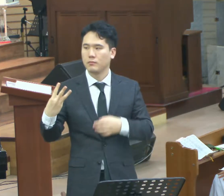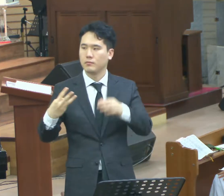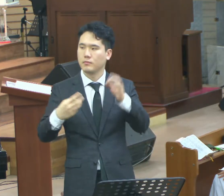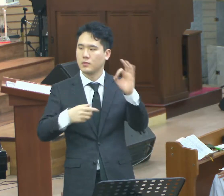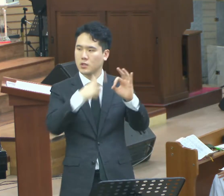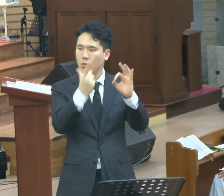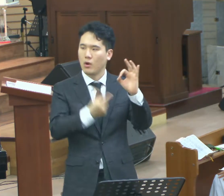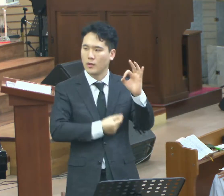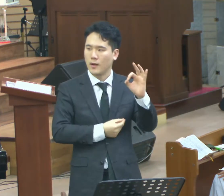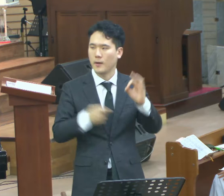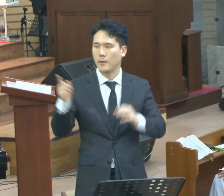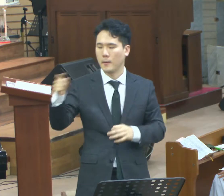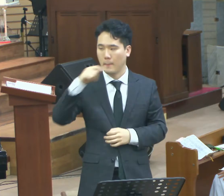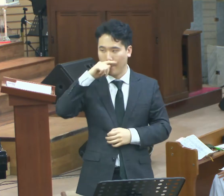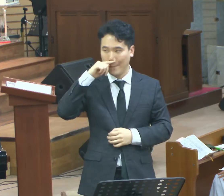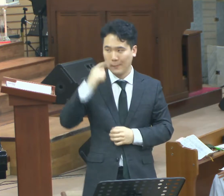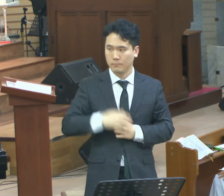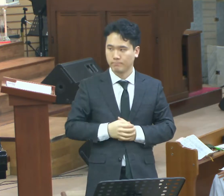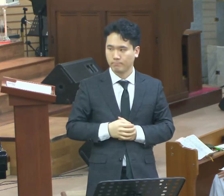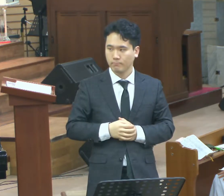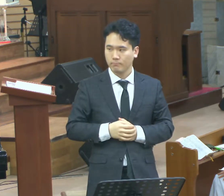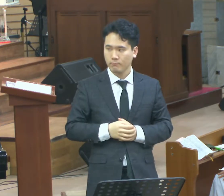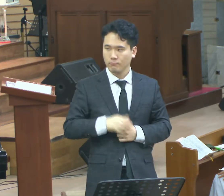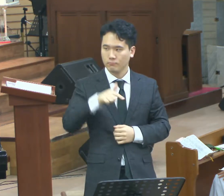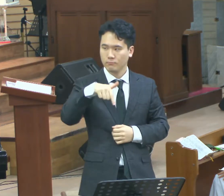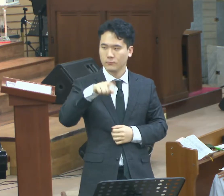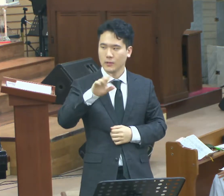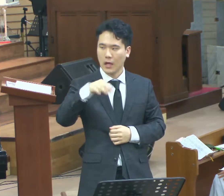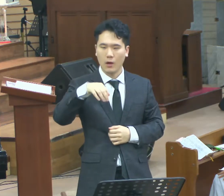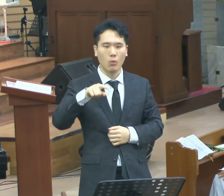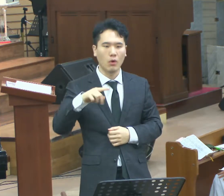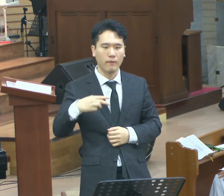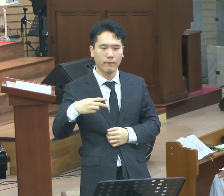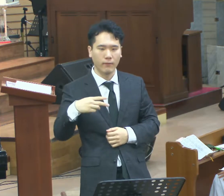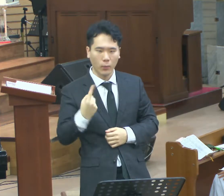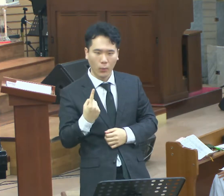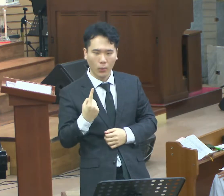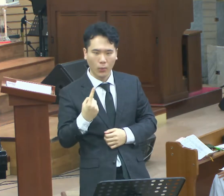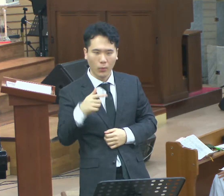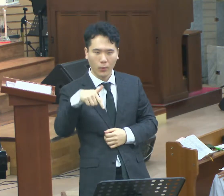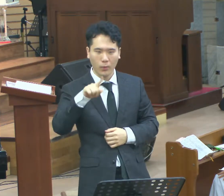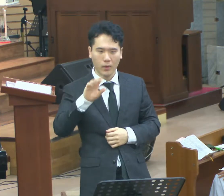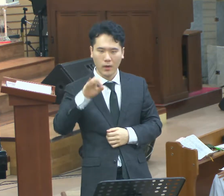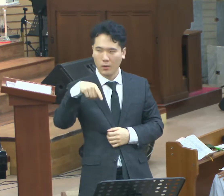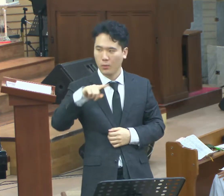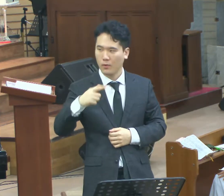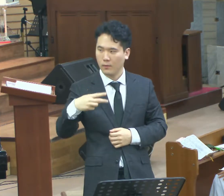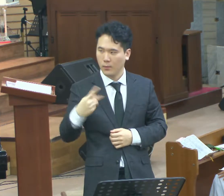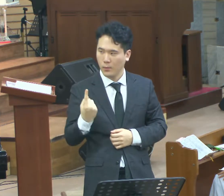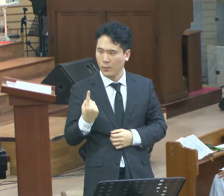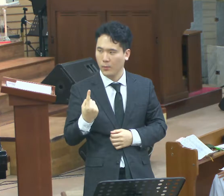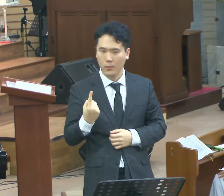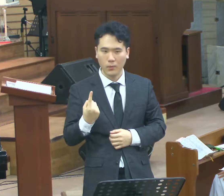곳에, 그때는 춘천시가 아니고 무슨 읍리였겠죠. 거기에